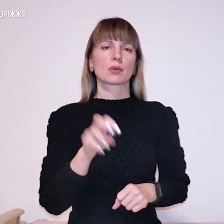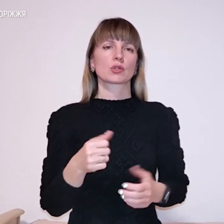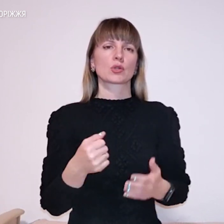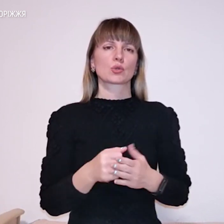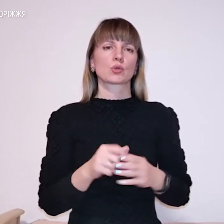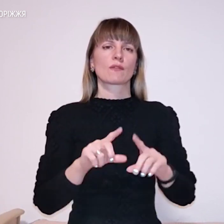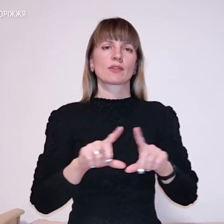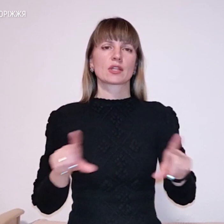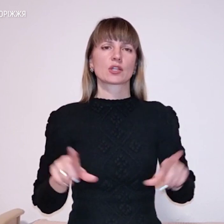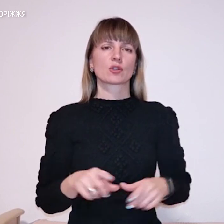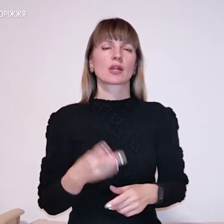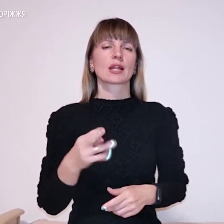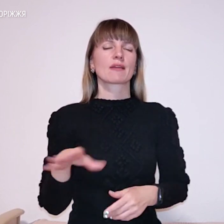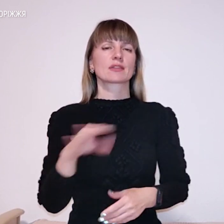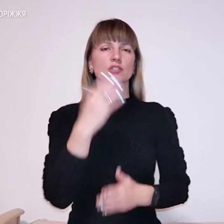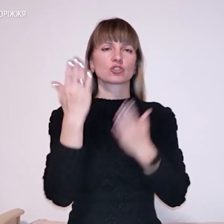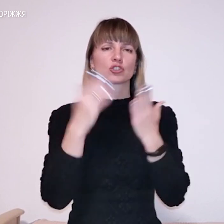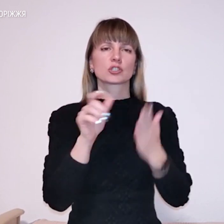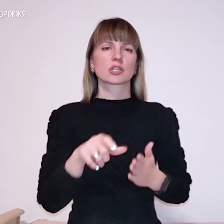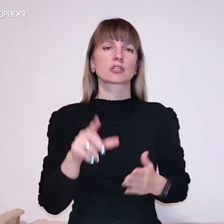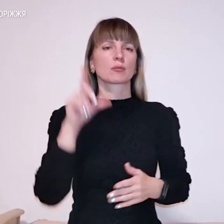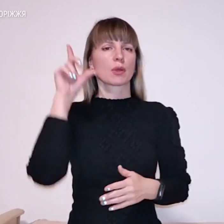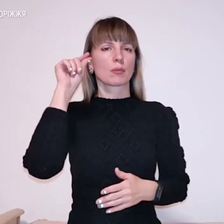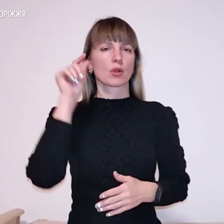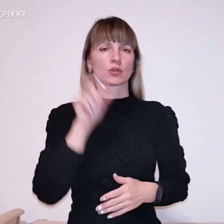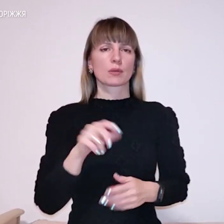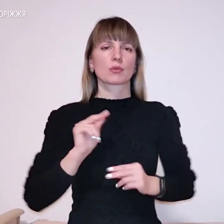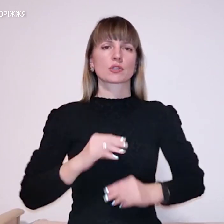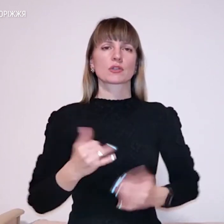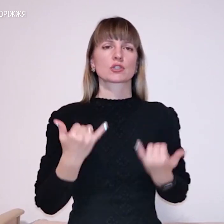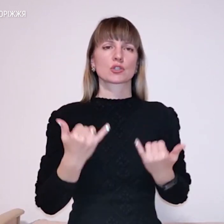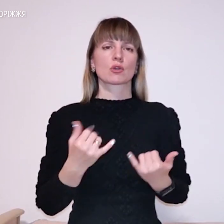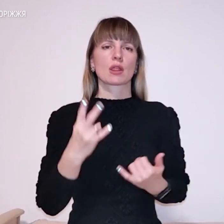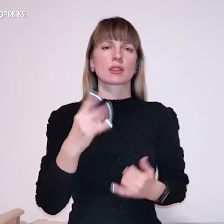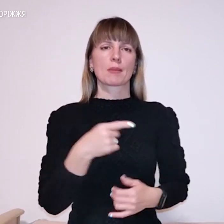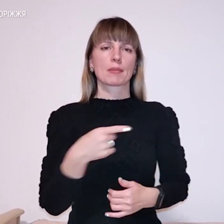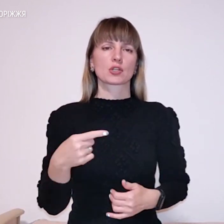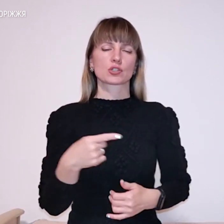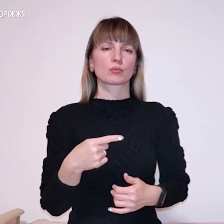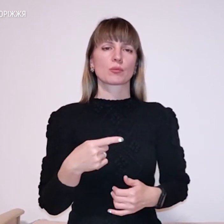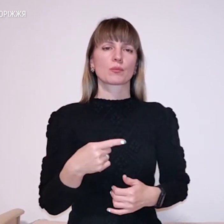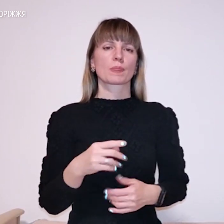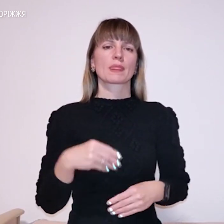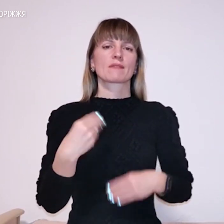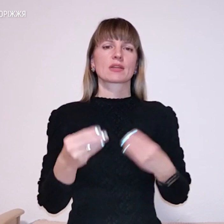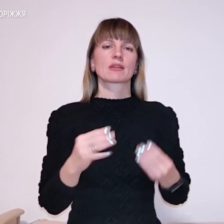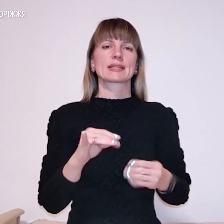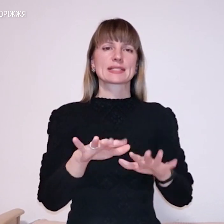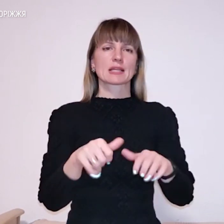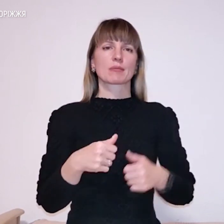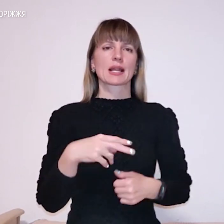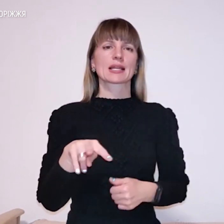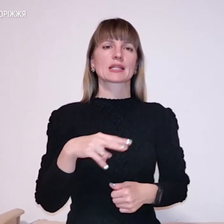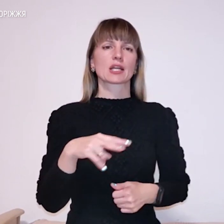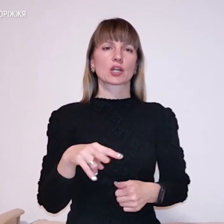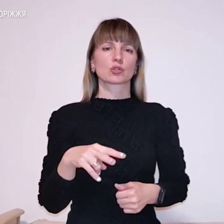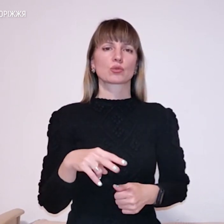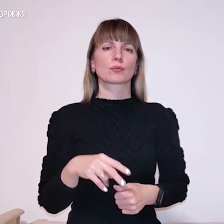відділу. Для всіх читачів бібліотекарі працювали сьогодні на першому поверсі. Видавали та забирали літературу. Читальні